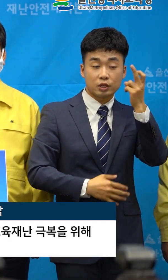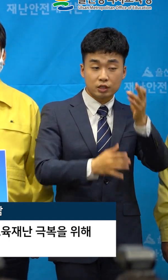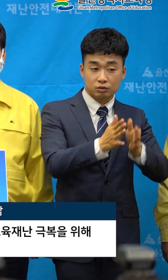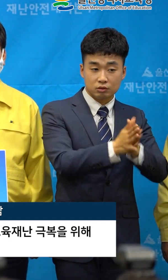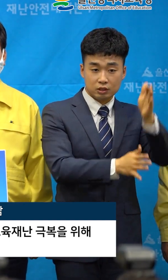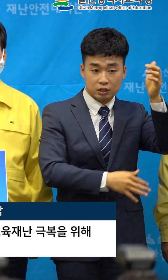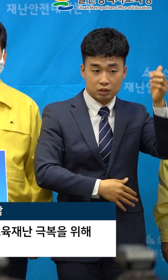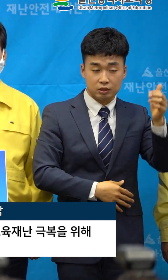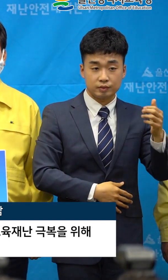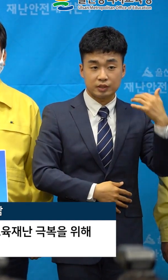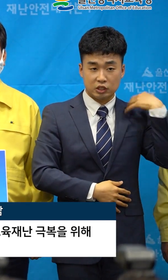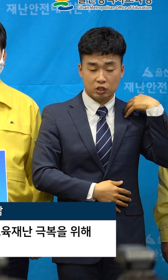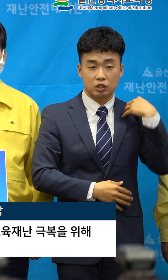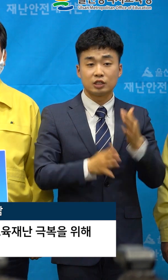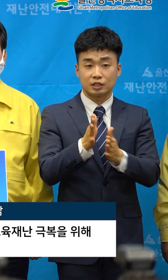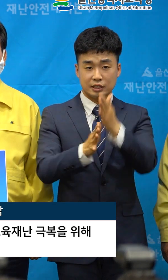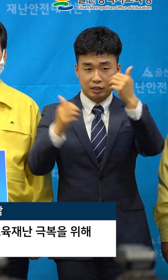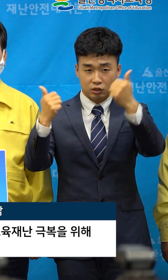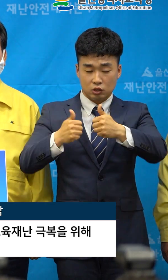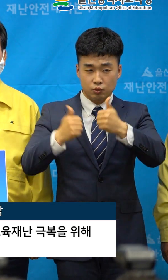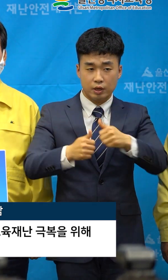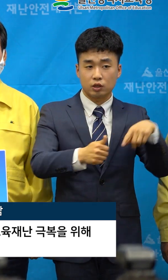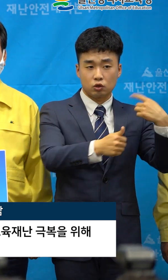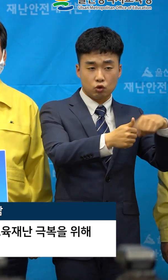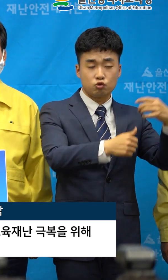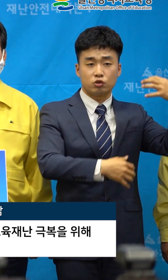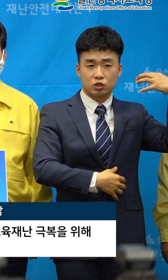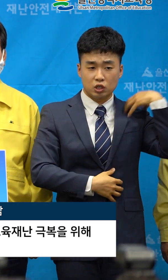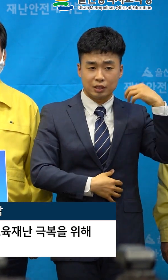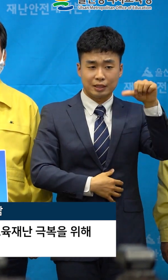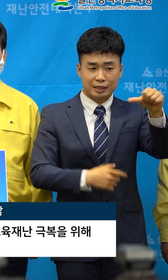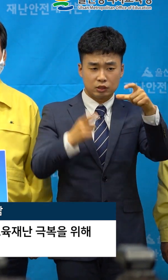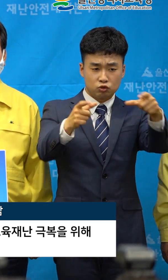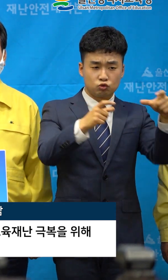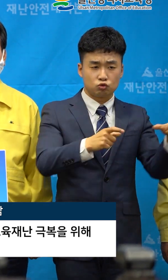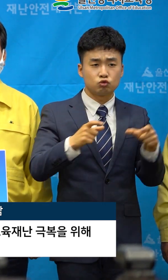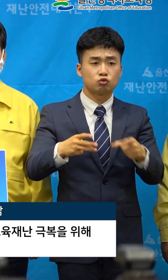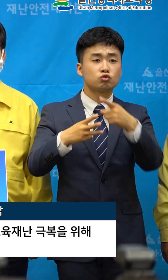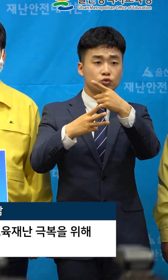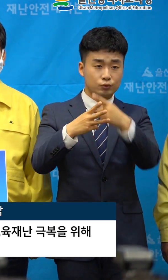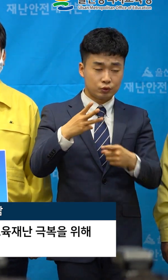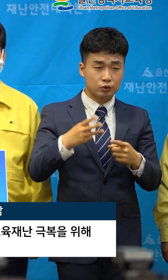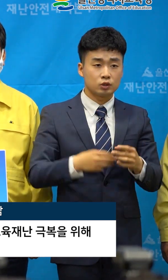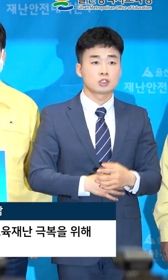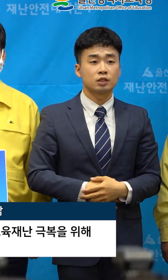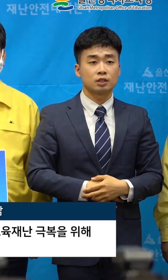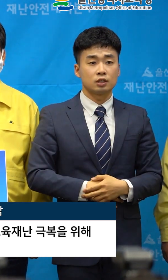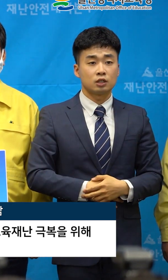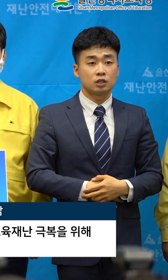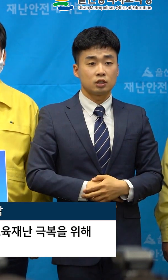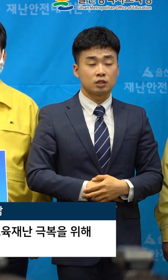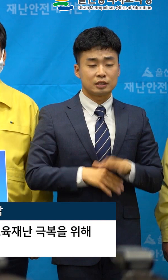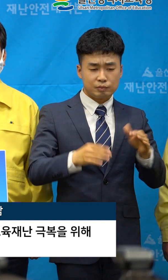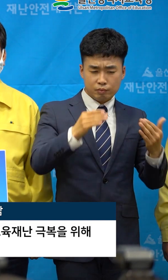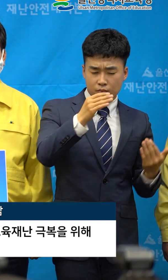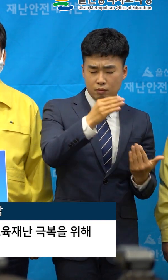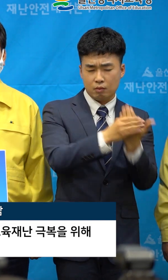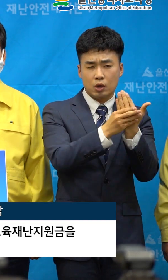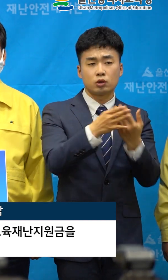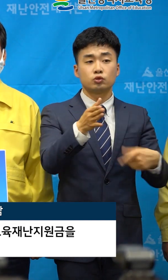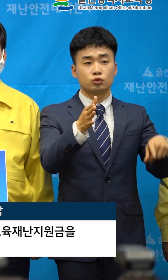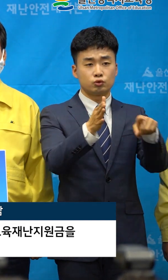울산시청, 울산시의회, 울산교육청, 5개 구군은 눈앞에 닥친 교육재난 극복을